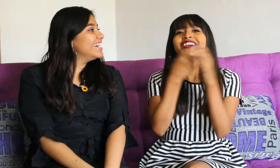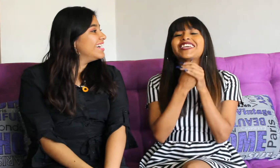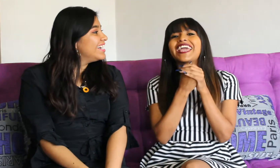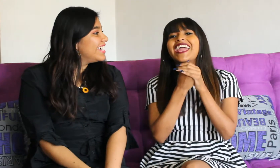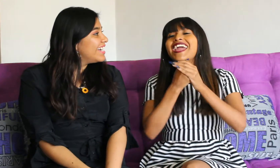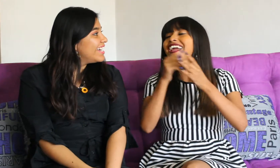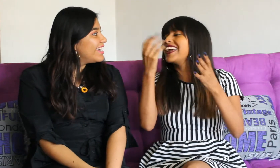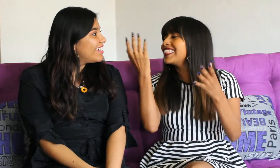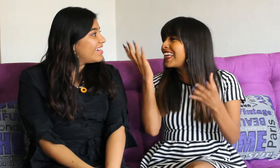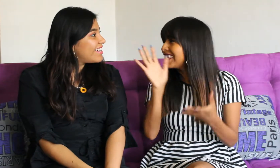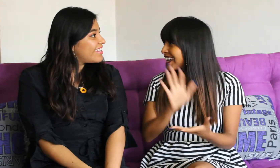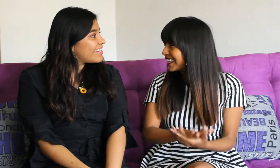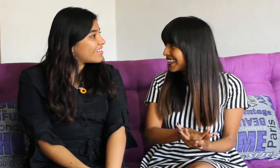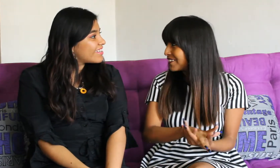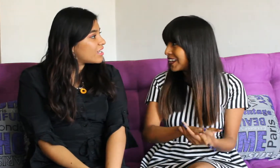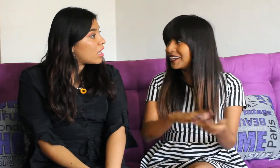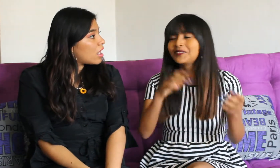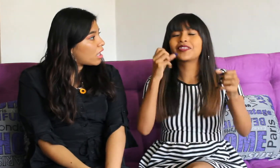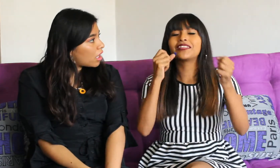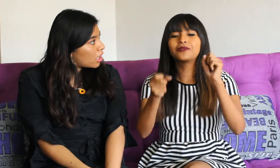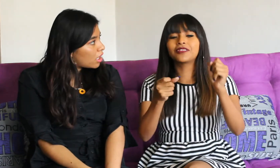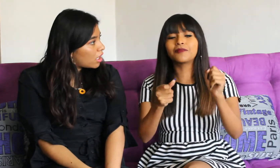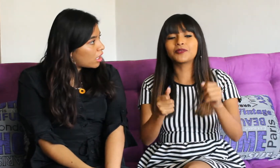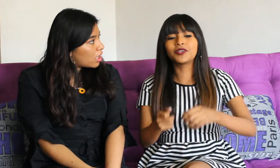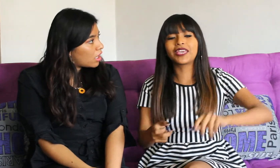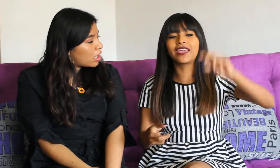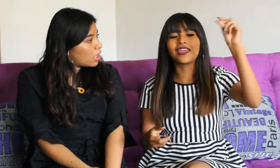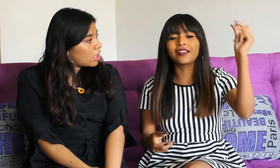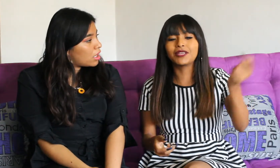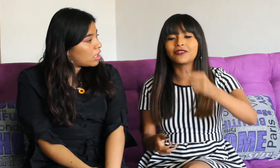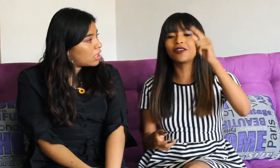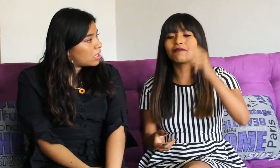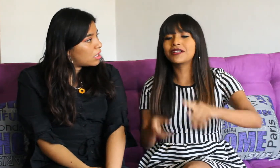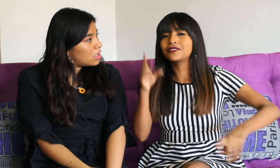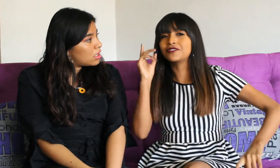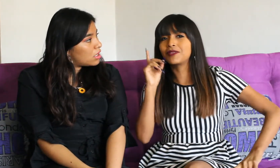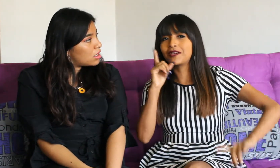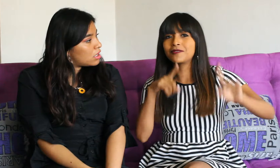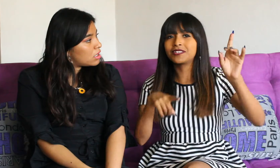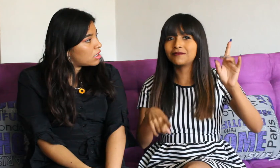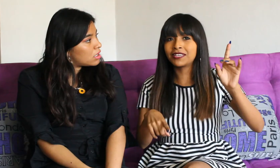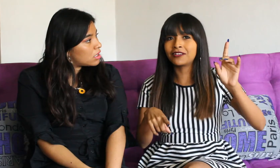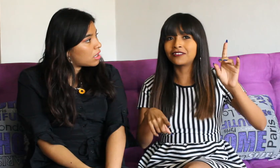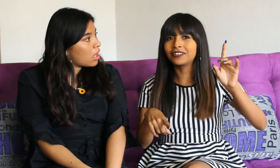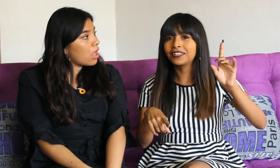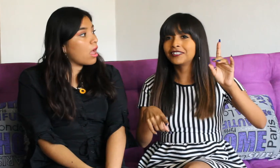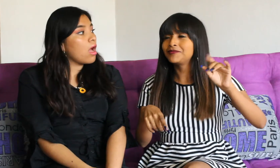Que el Daddy Yankee, amiga, en Twitter puso que el 21 de marzo nos veíamos en México.